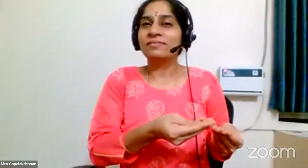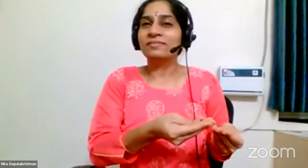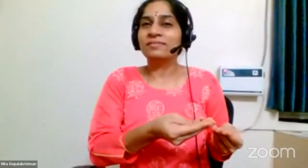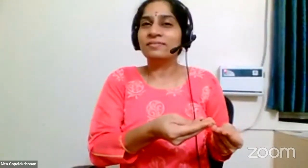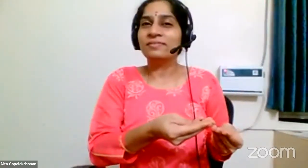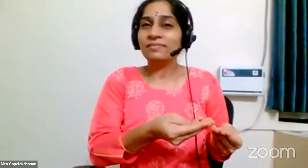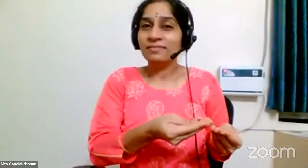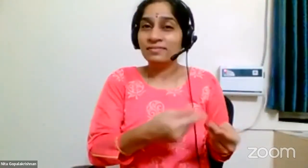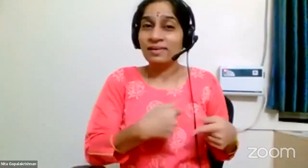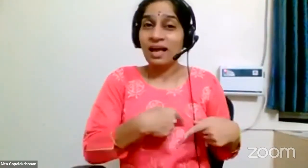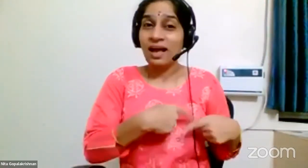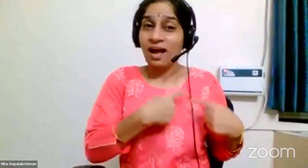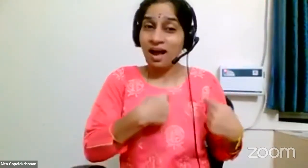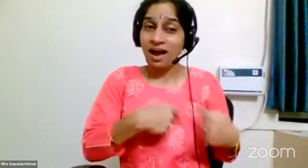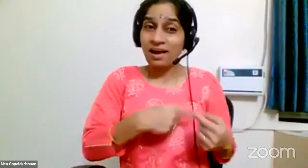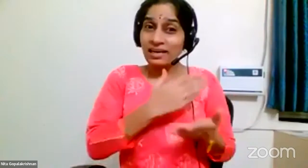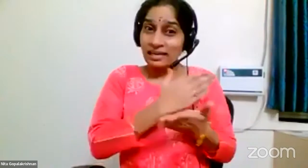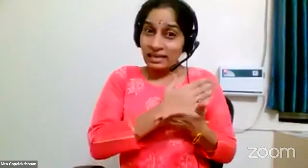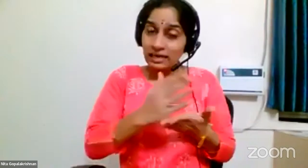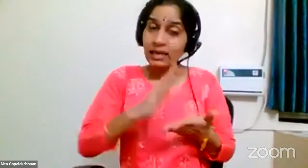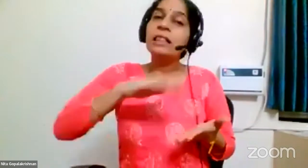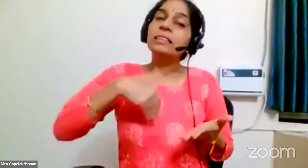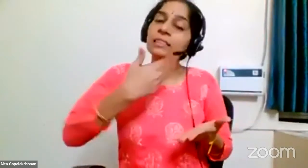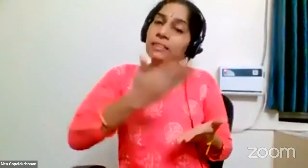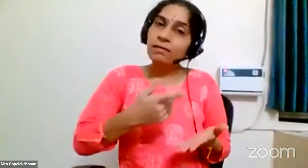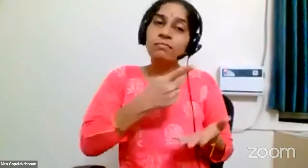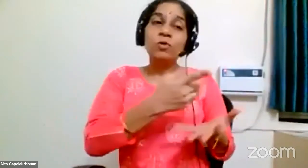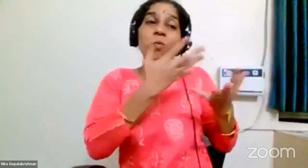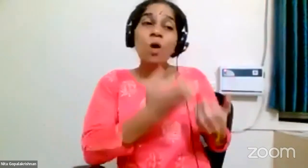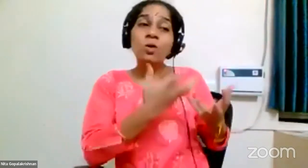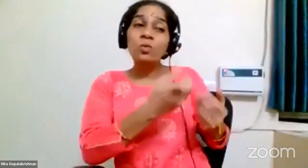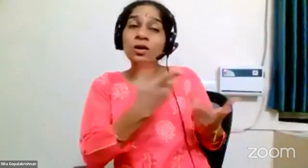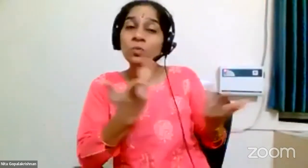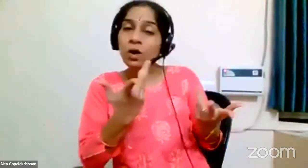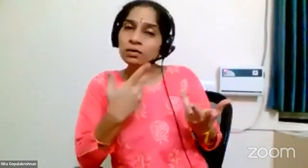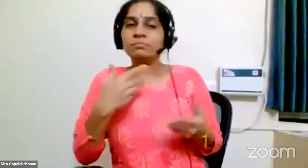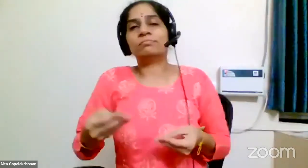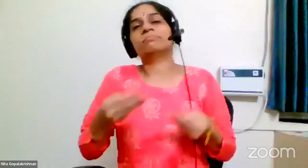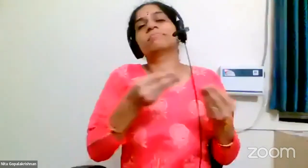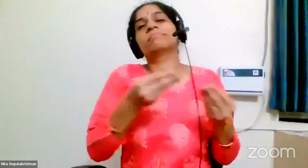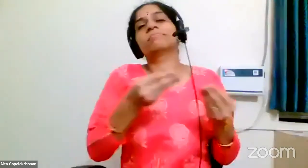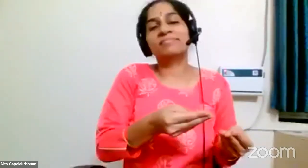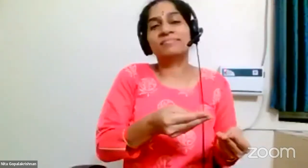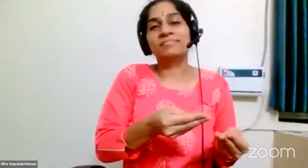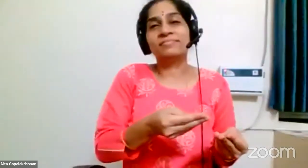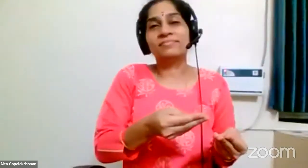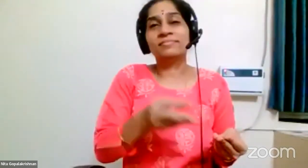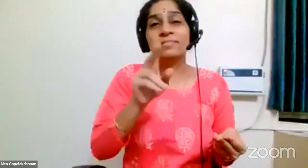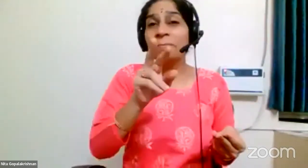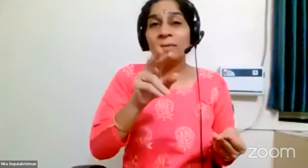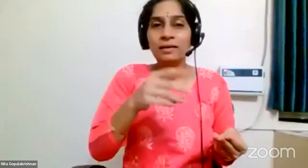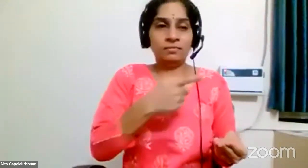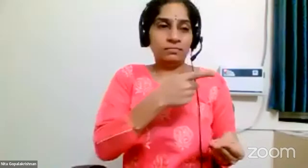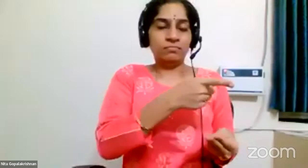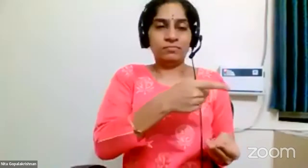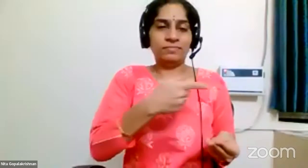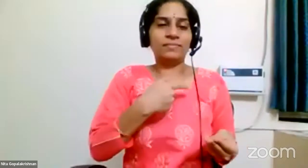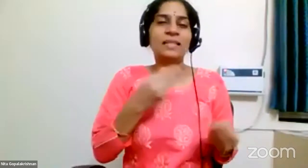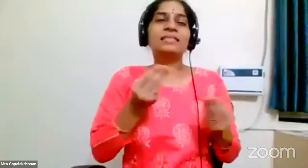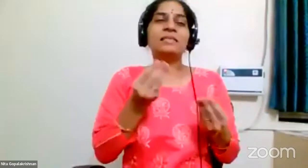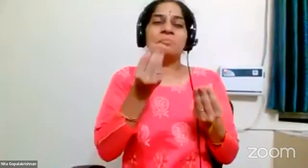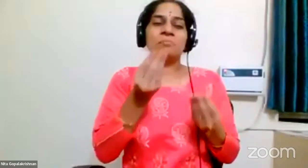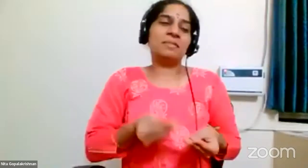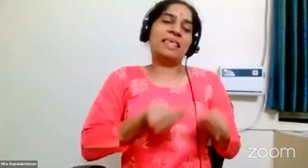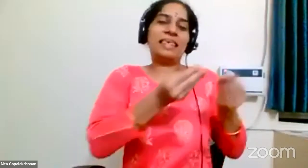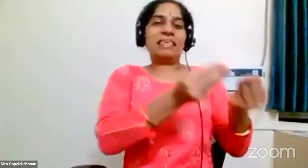जाएगा, पूर्ण रूप से संतुष्ट हो जाएगा। ना कि कोई ऐसा कार्य दे दूं जैसे गणेश